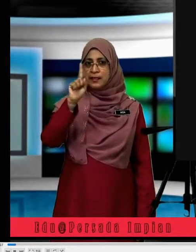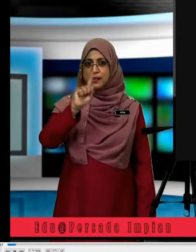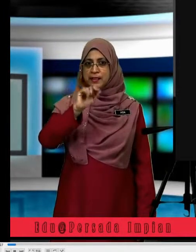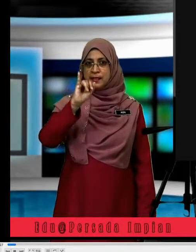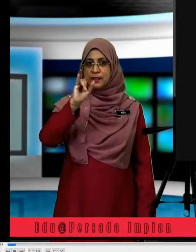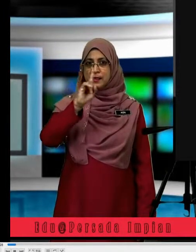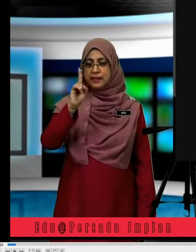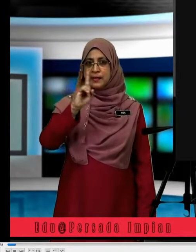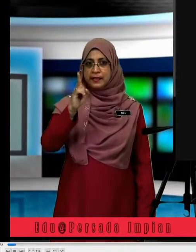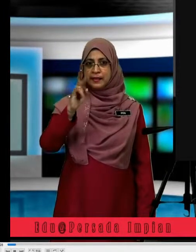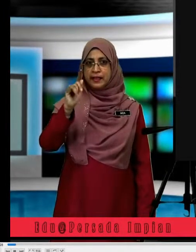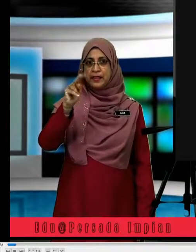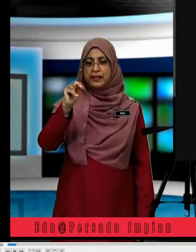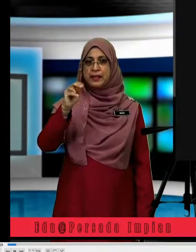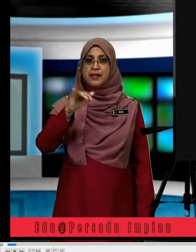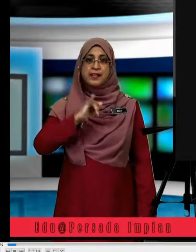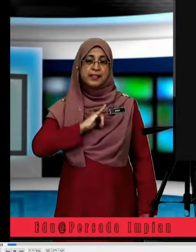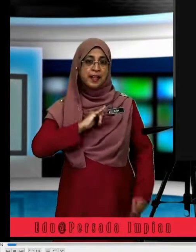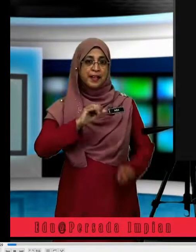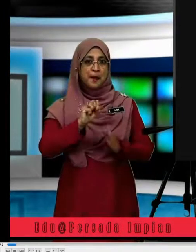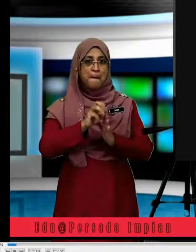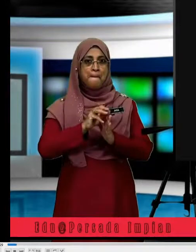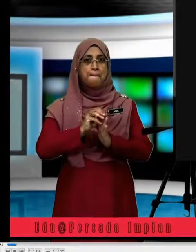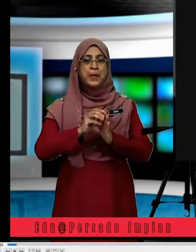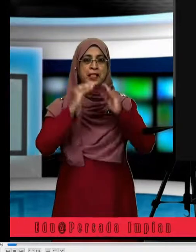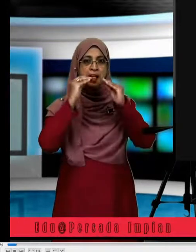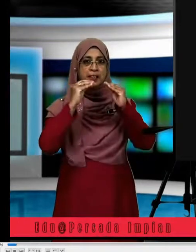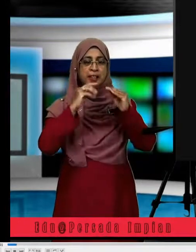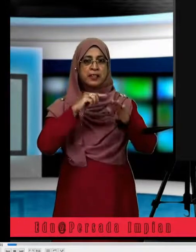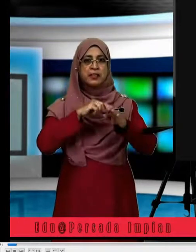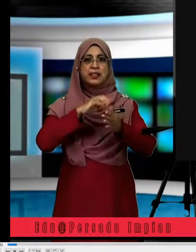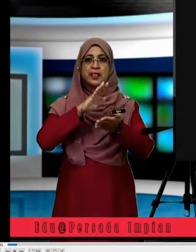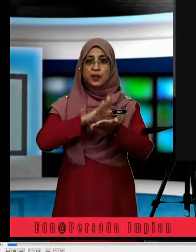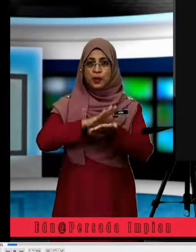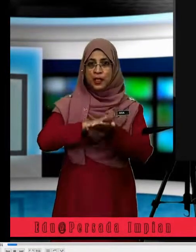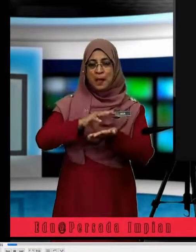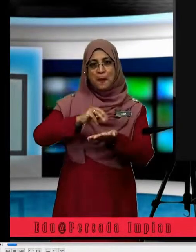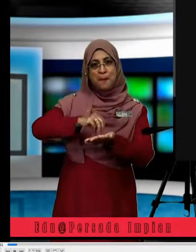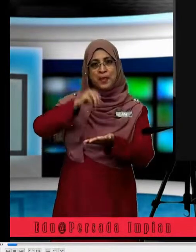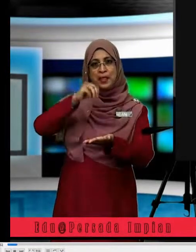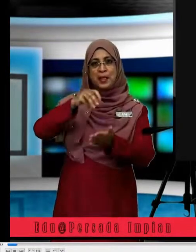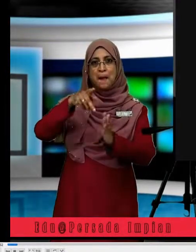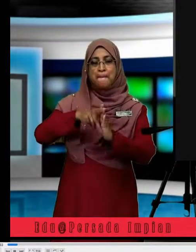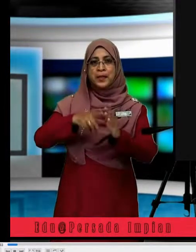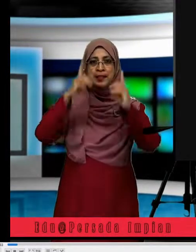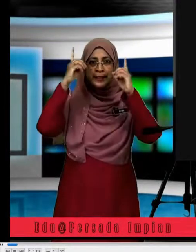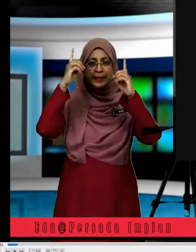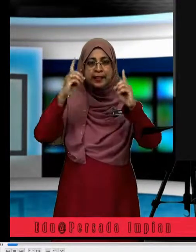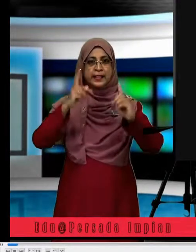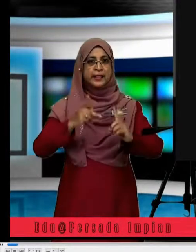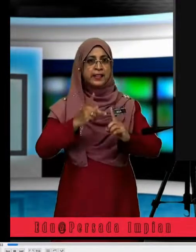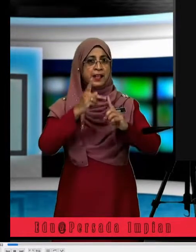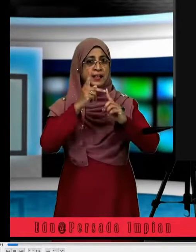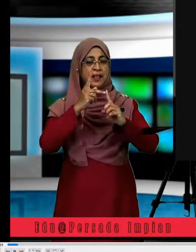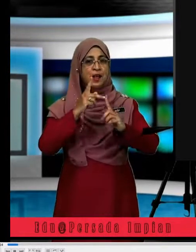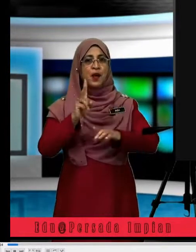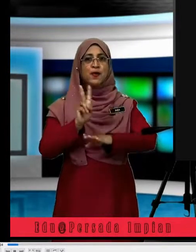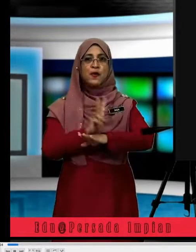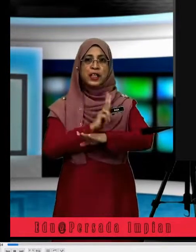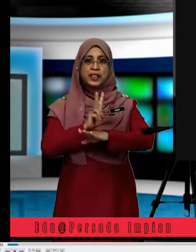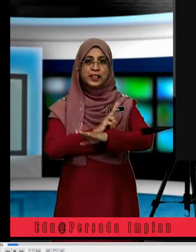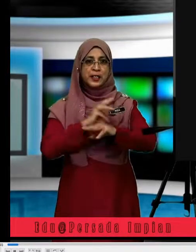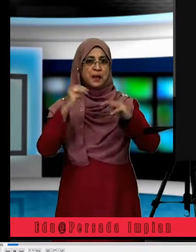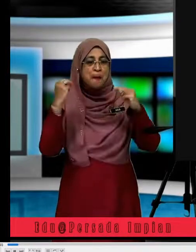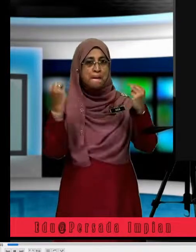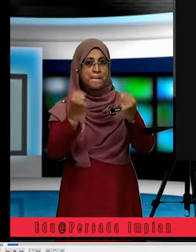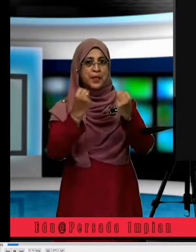Hai Aziz tim saya mengajar di Sekolah Menengah pendidikan khas